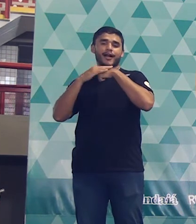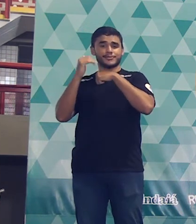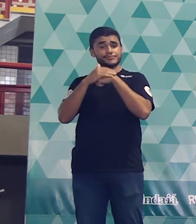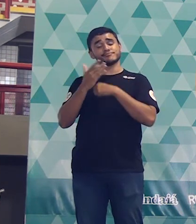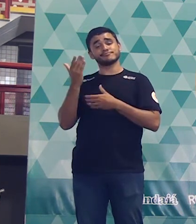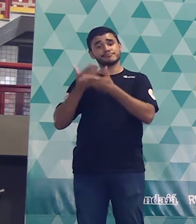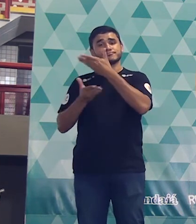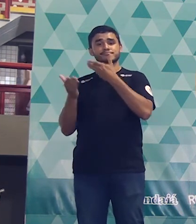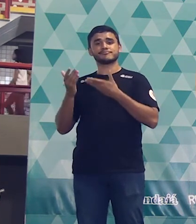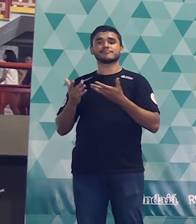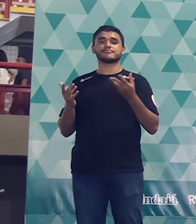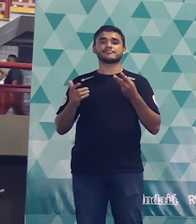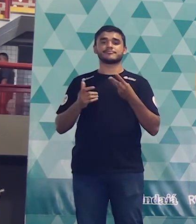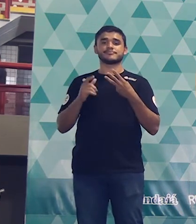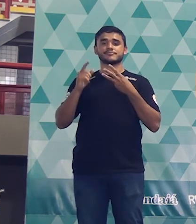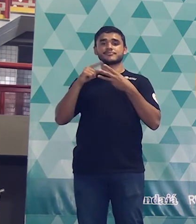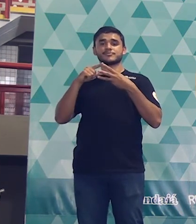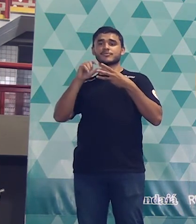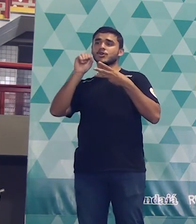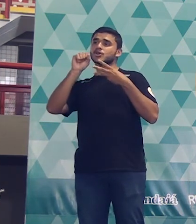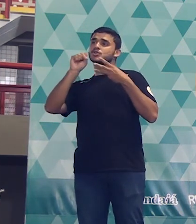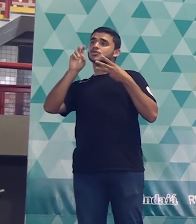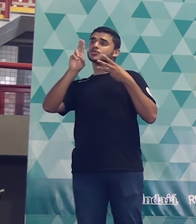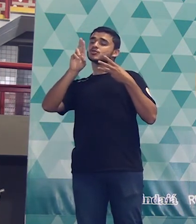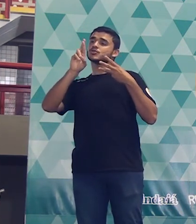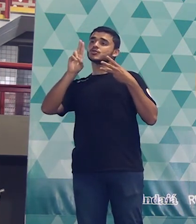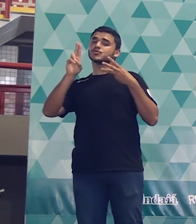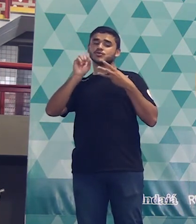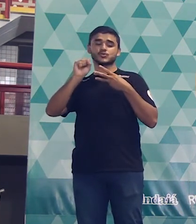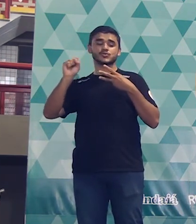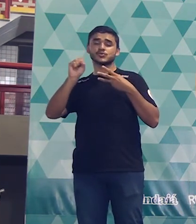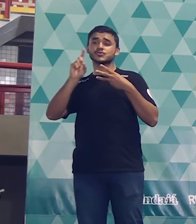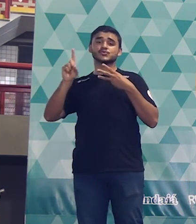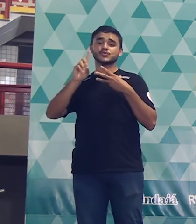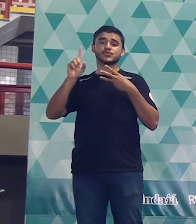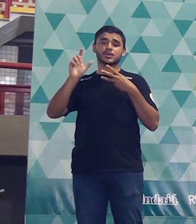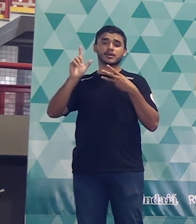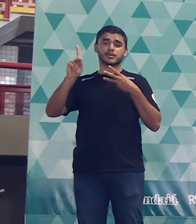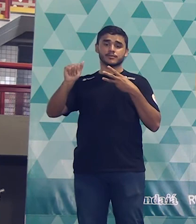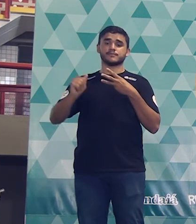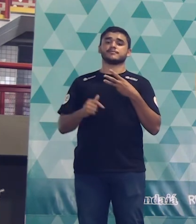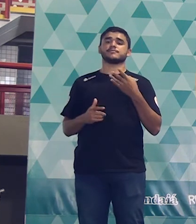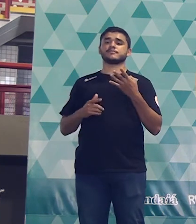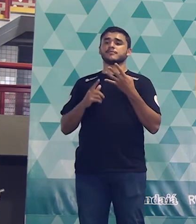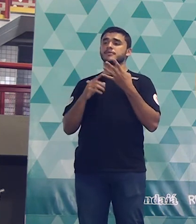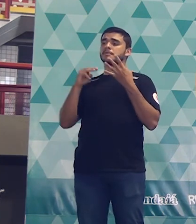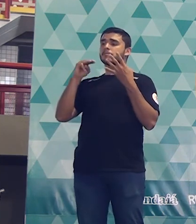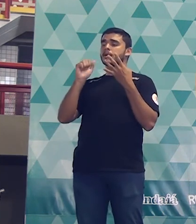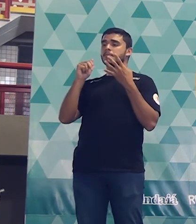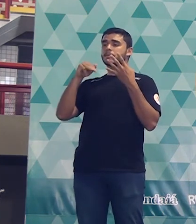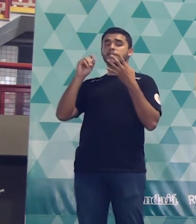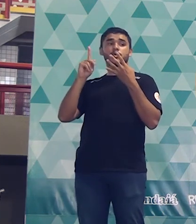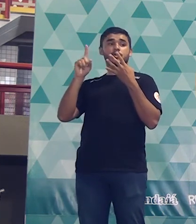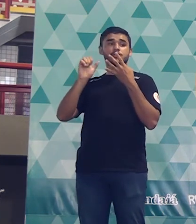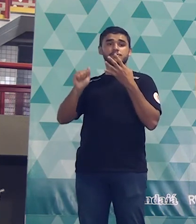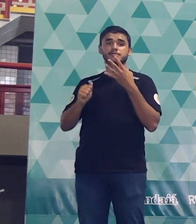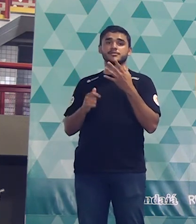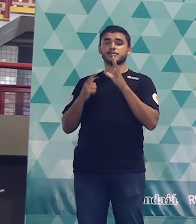Rapaz, Suru Suzuka, ó, Gongonha, Mamosa,